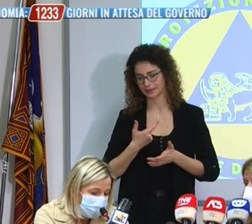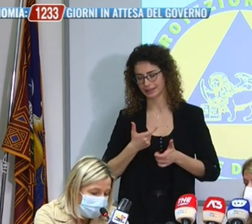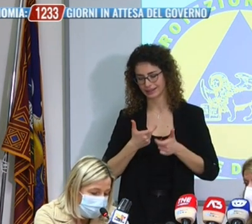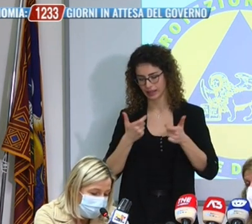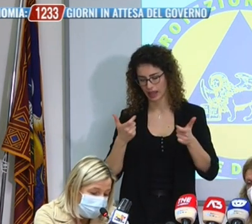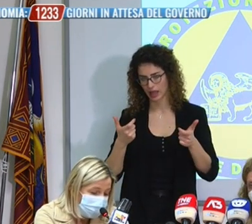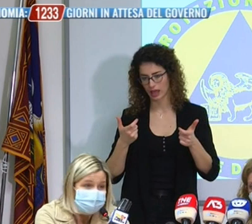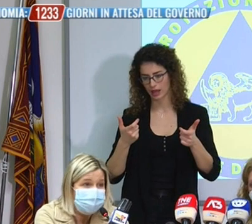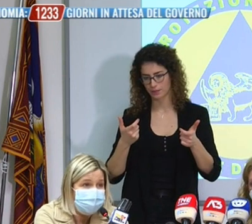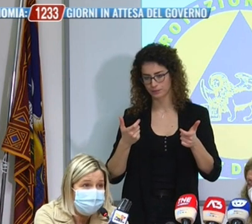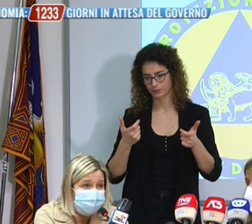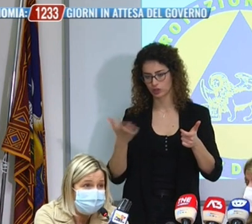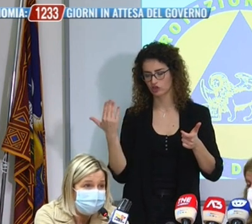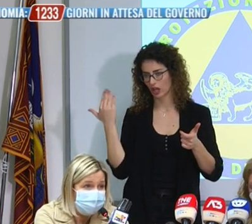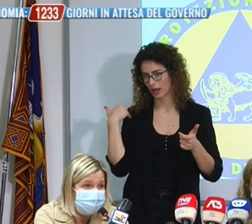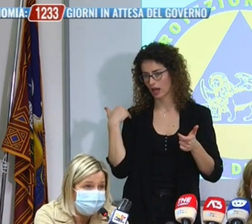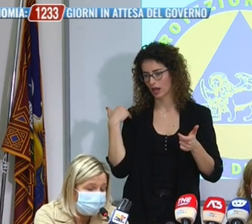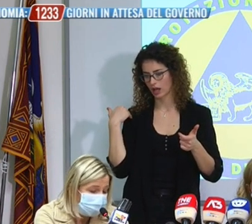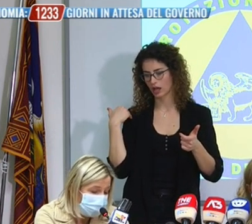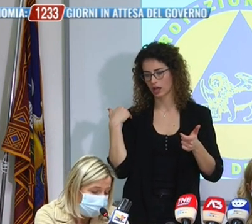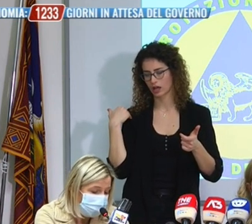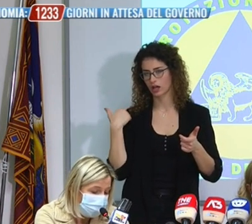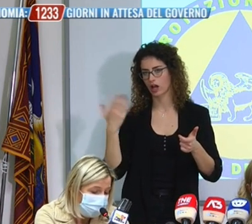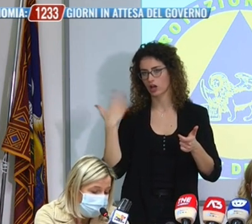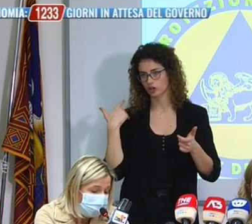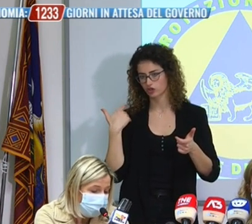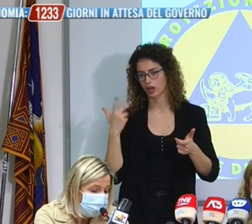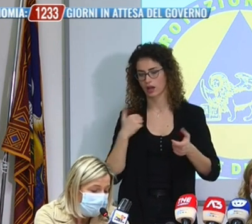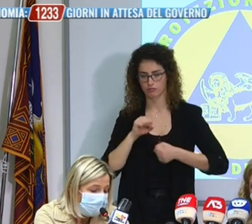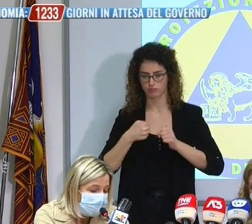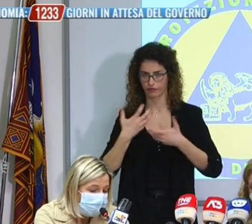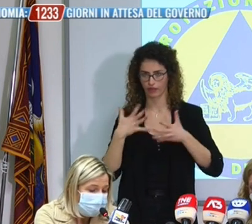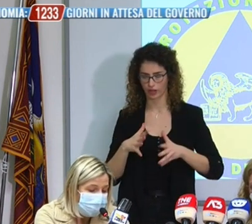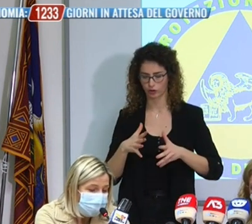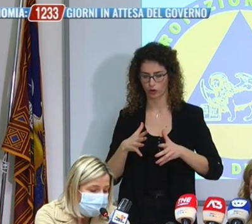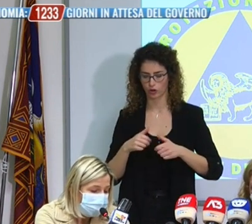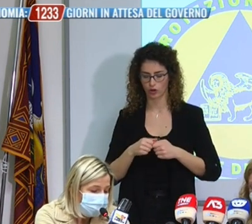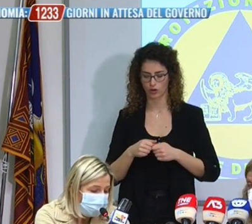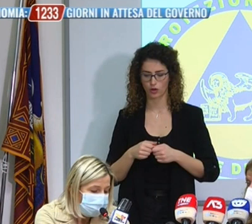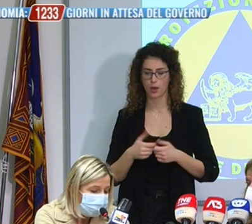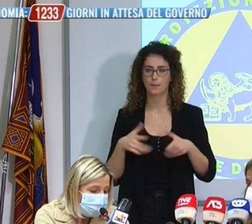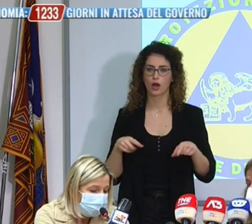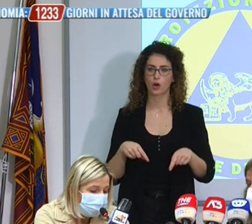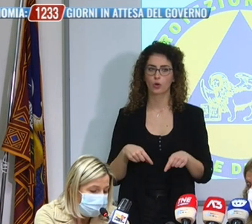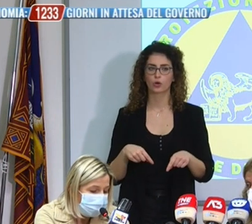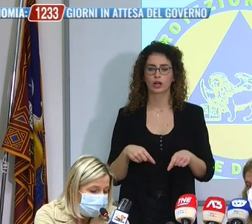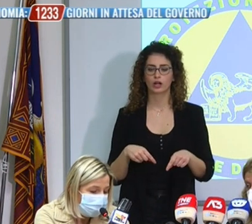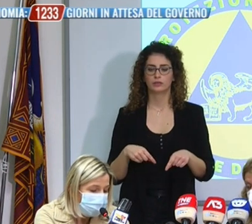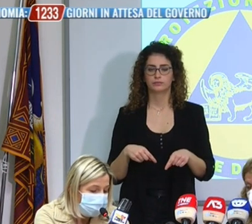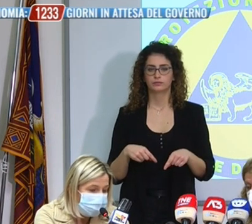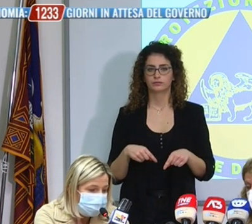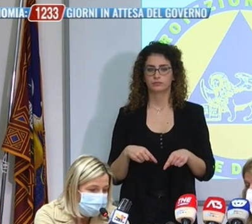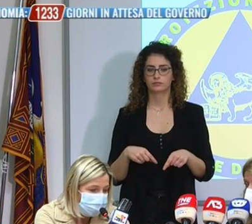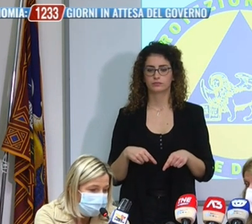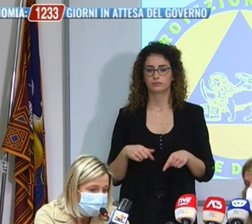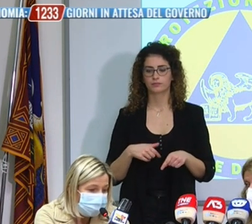era già, c'era già stata, se vi ricordate, quindi c'erano state delle azioni in questo senso, che però se noi la vediamo in base a